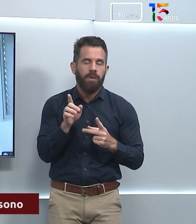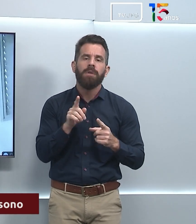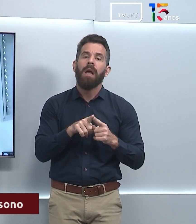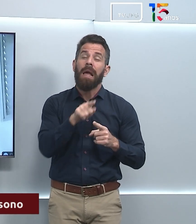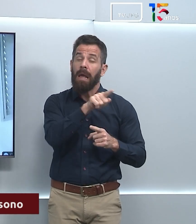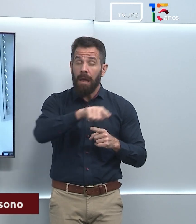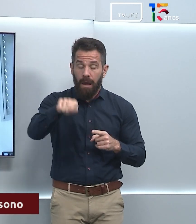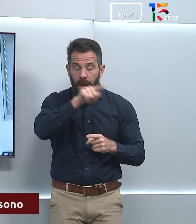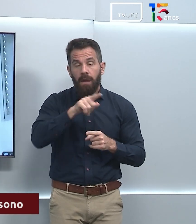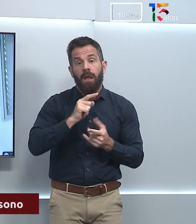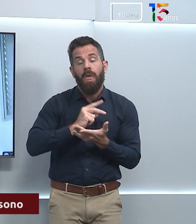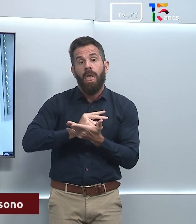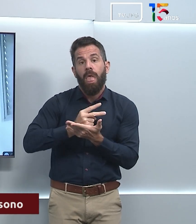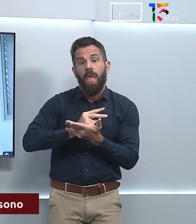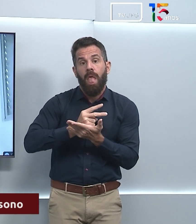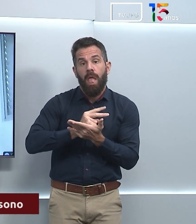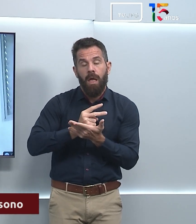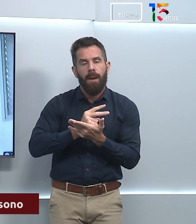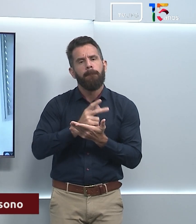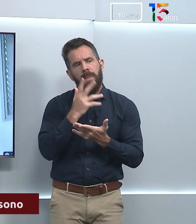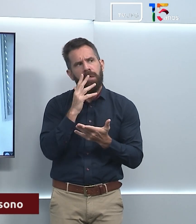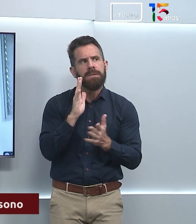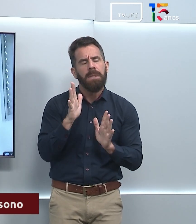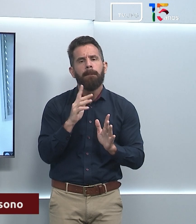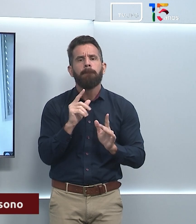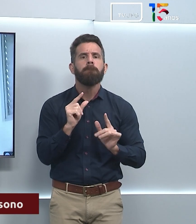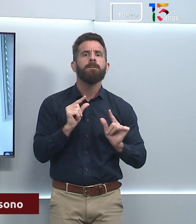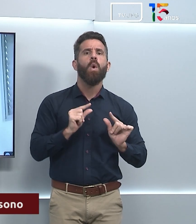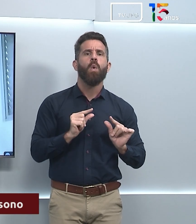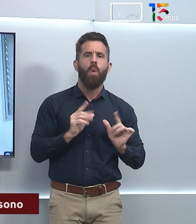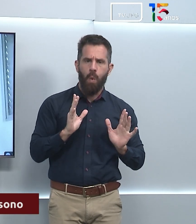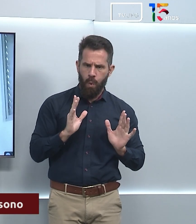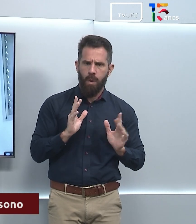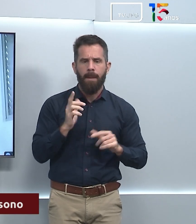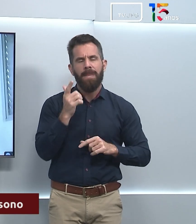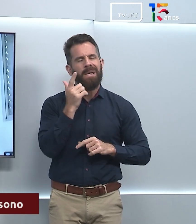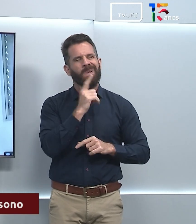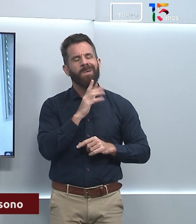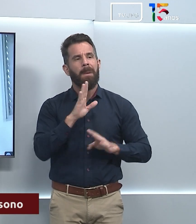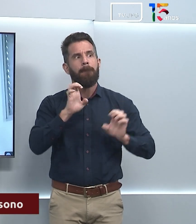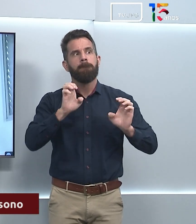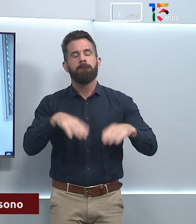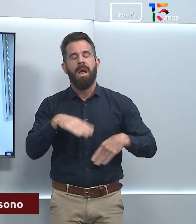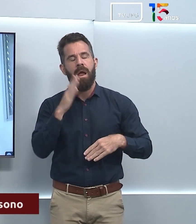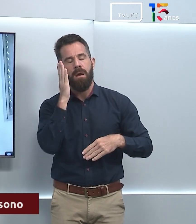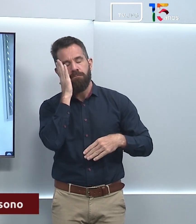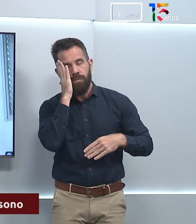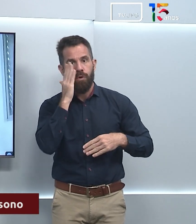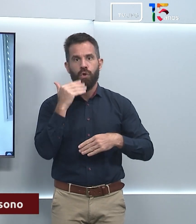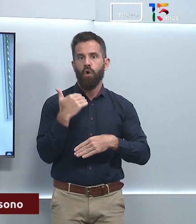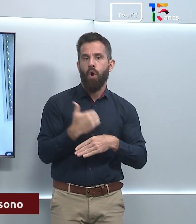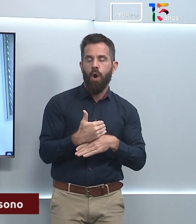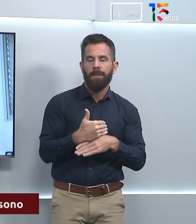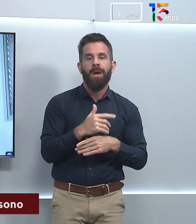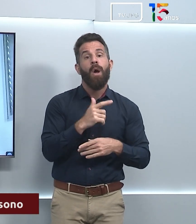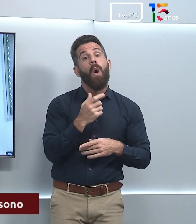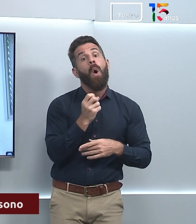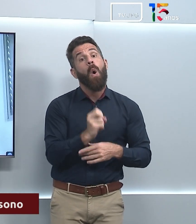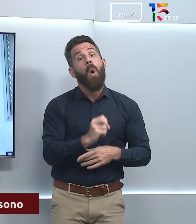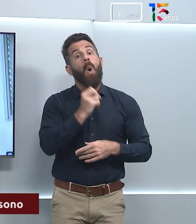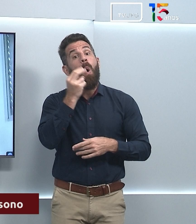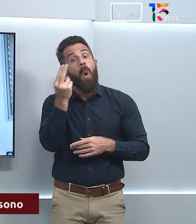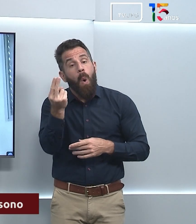insônia primária, então a pessoa tem que ter os hábitos legais e mesmo assim não conseguir dormir bem, e aquela insônia do jet lag, quando você